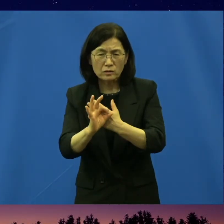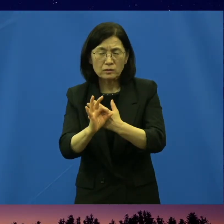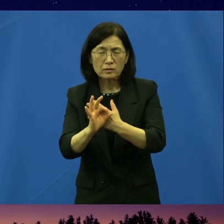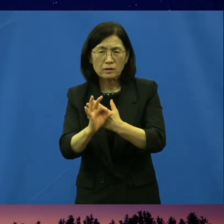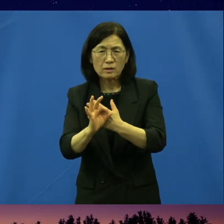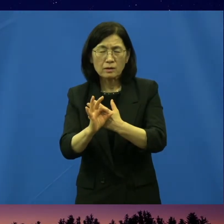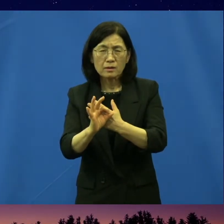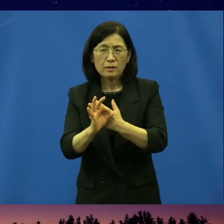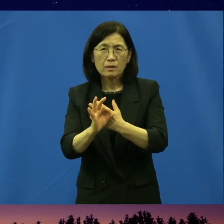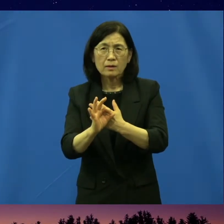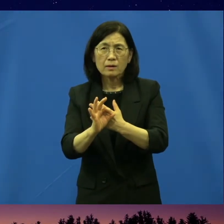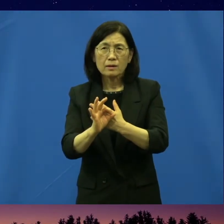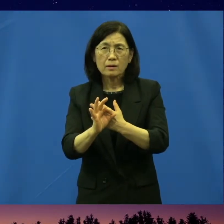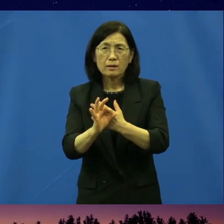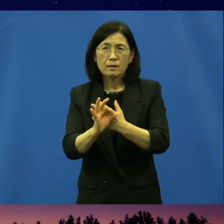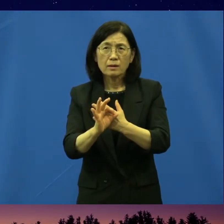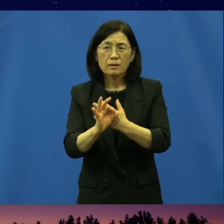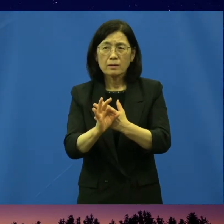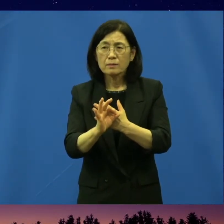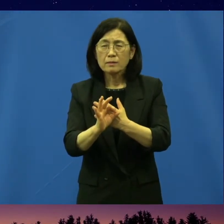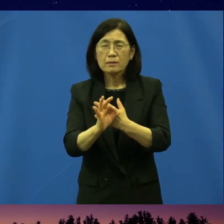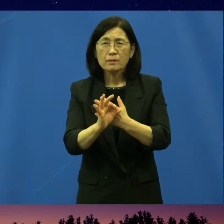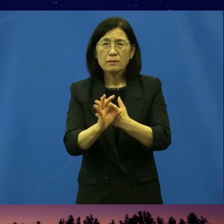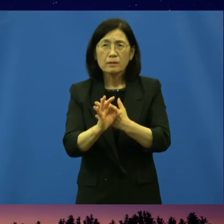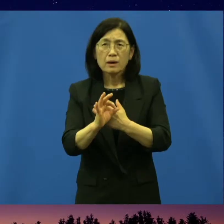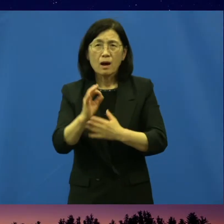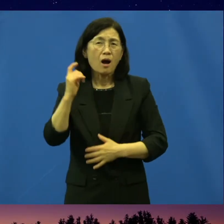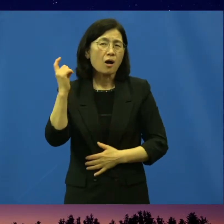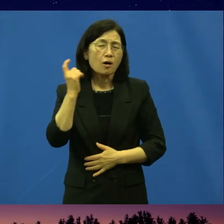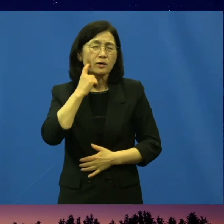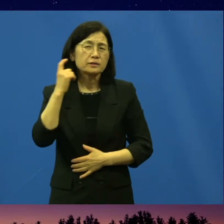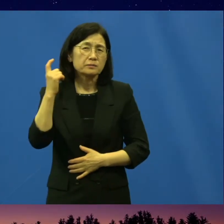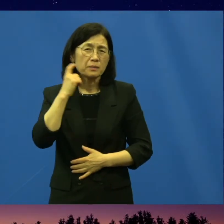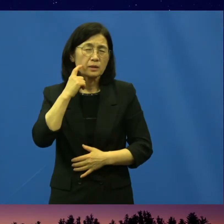비겁해지는 거죠. 그러면 어떻게 해요? 거짓말도 할 수 있어요.